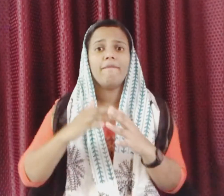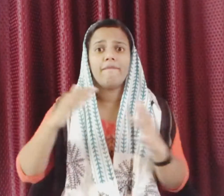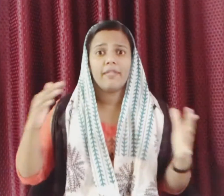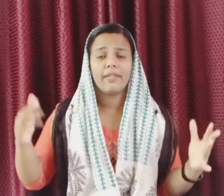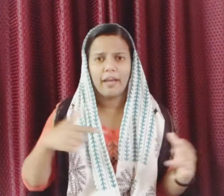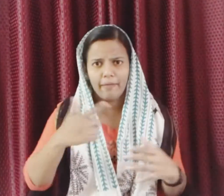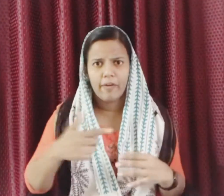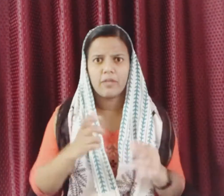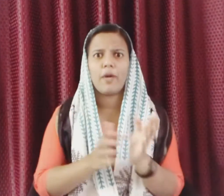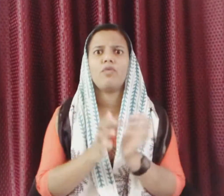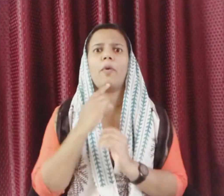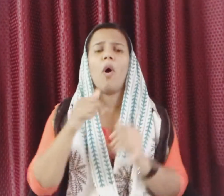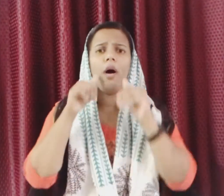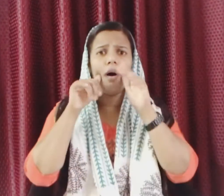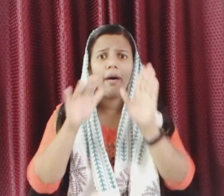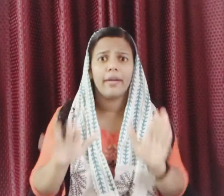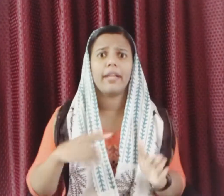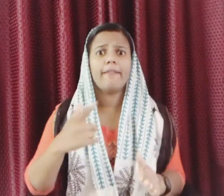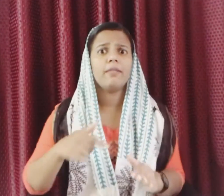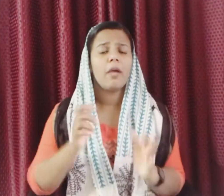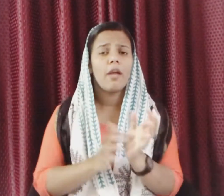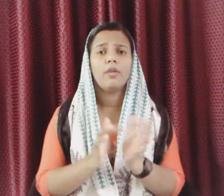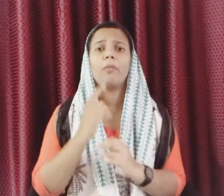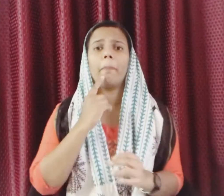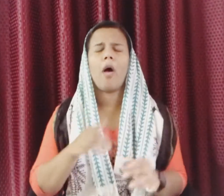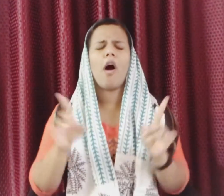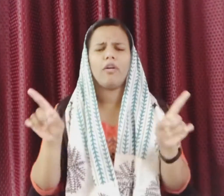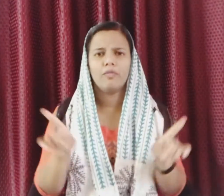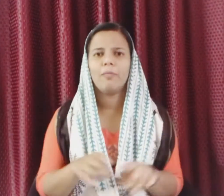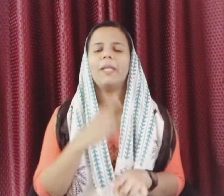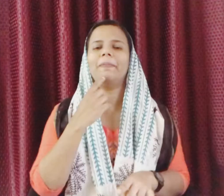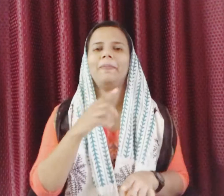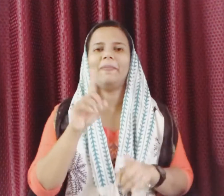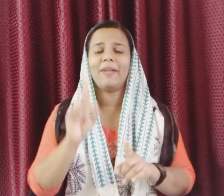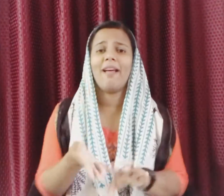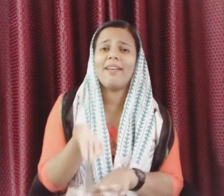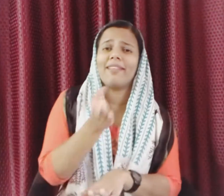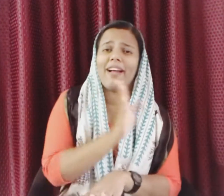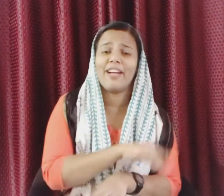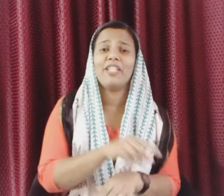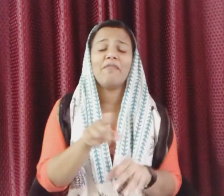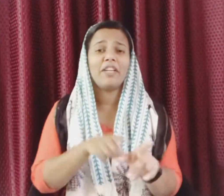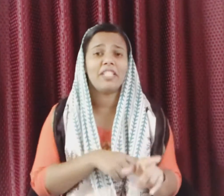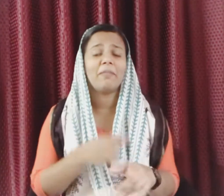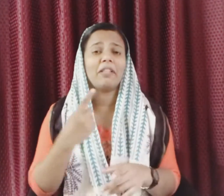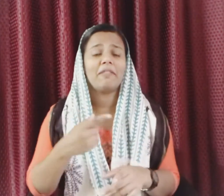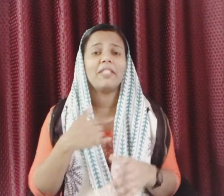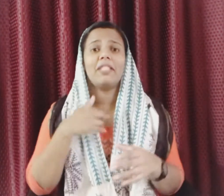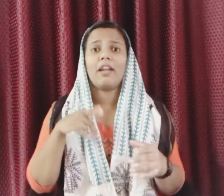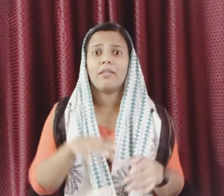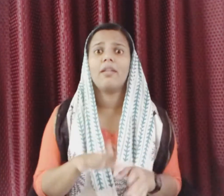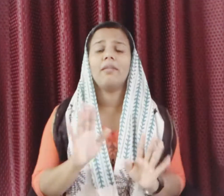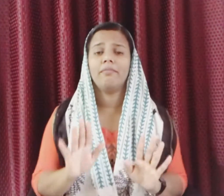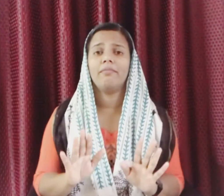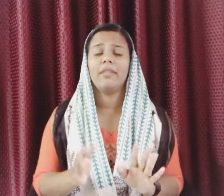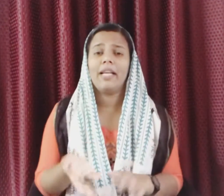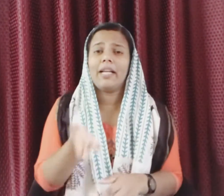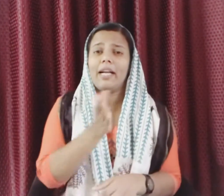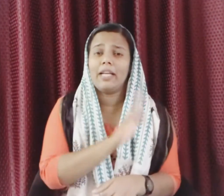ആമേൻ. വർദ്ധനവിൻ്റെ ദിവസമാണ്, അനുഗ്രഹത്തിൻ്റെ ദിവസമാണ് എന്ന് തന്നെ പറയാവുള്ളൂ. ഹല്ലേലൂയ. കഴിഞ്ഞ കാലങ്ങളിൽ നടത്തിയ കർത്താവ് ഇനിയും ഈ കഴിഞ്ഞ